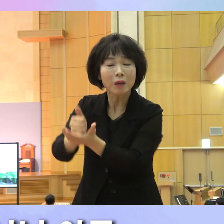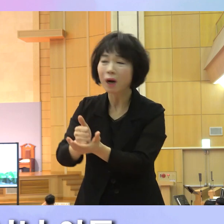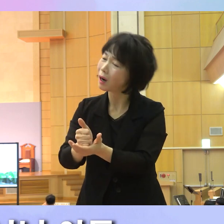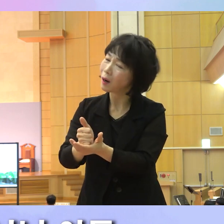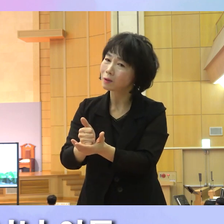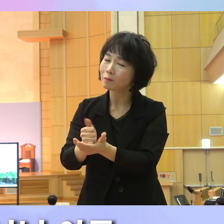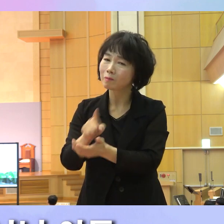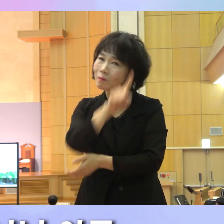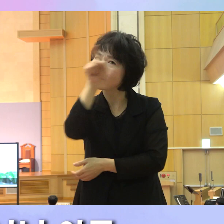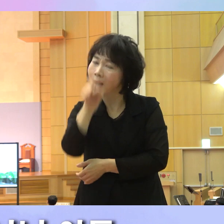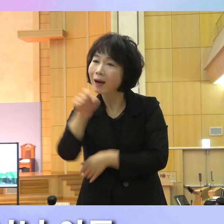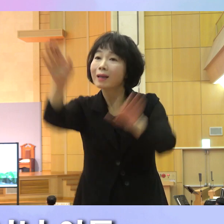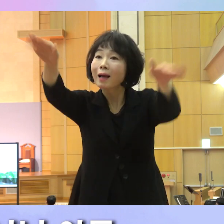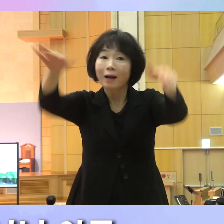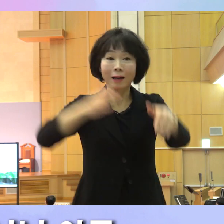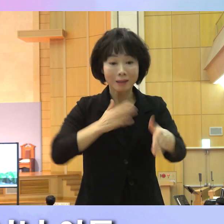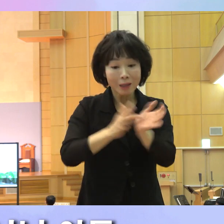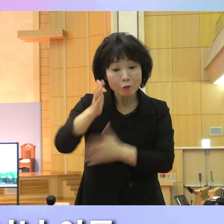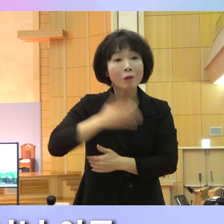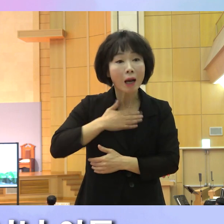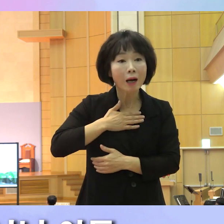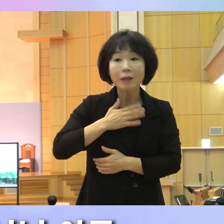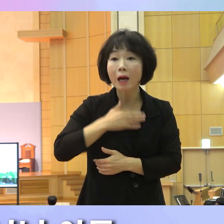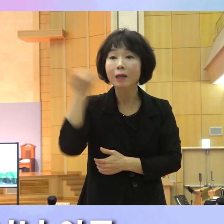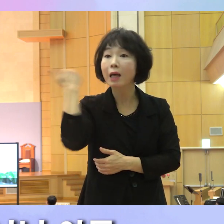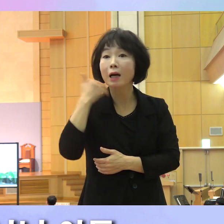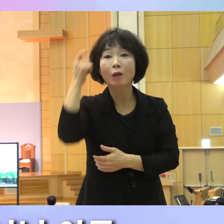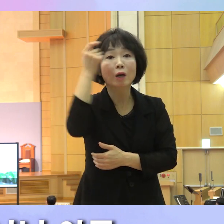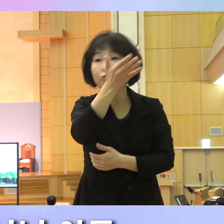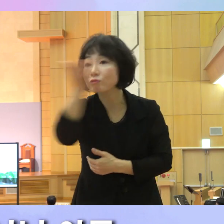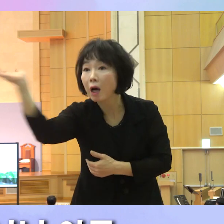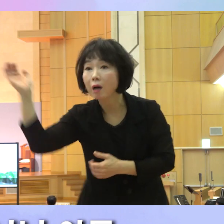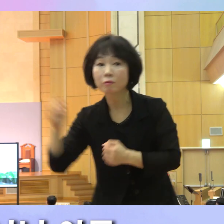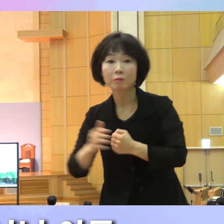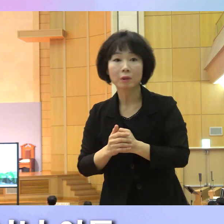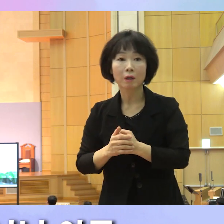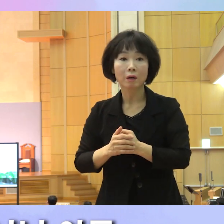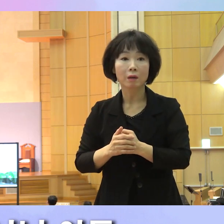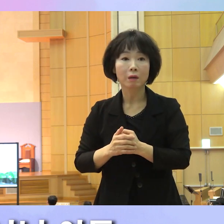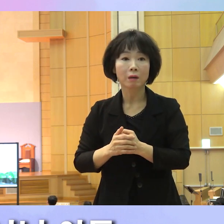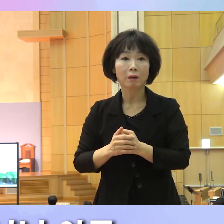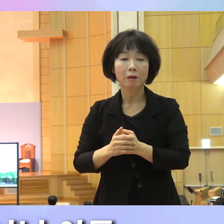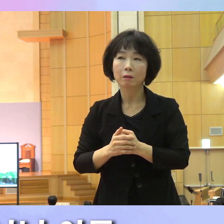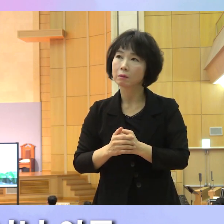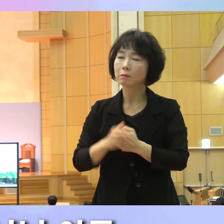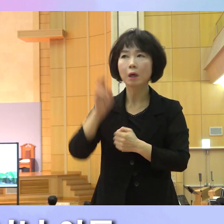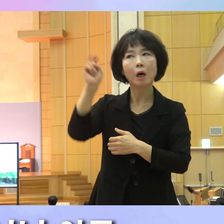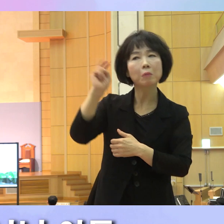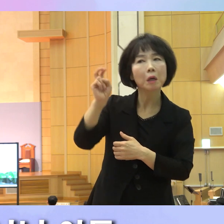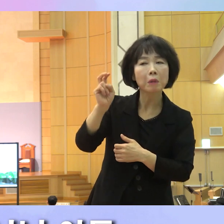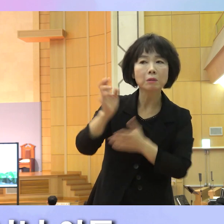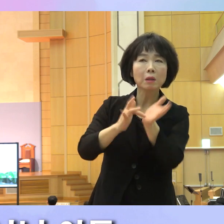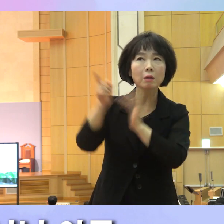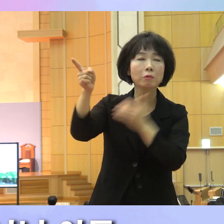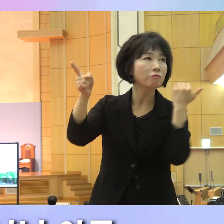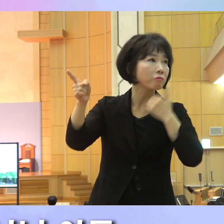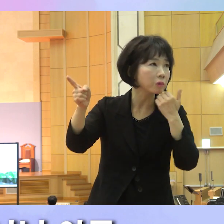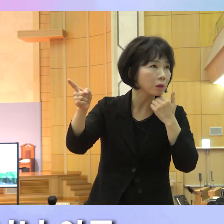물어봤지만 예수님을 선지자의 한 사람으로 봤거든요. 그래서 예수님이 제자들에게 직접 물어보는